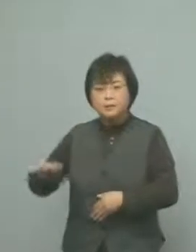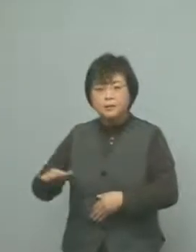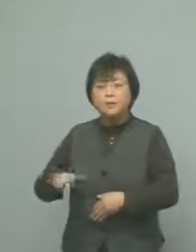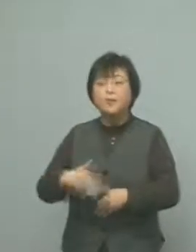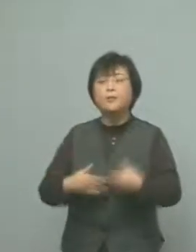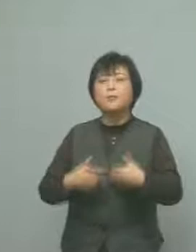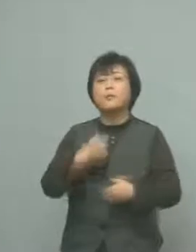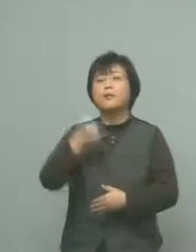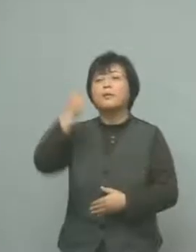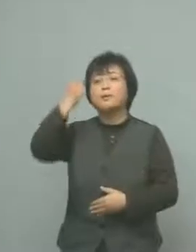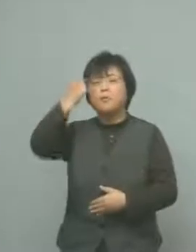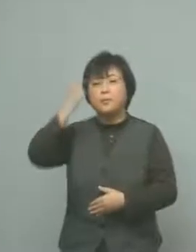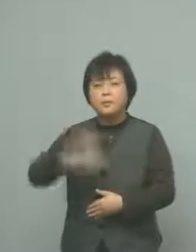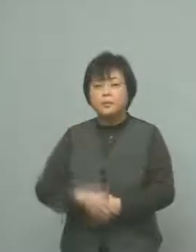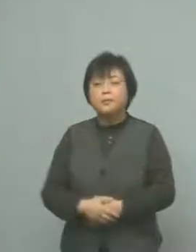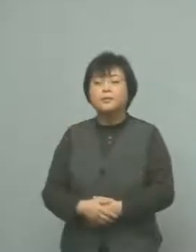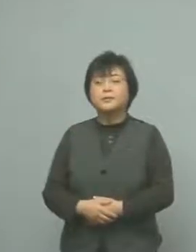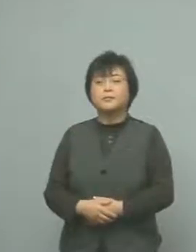合いたいと思います。